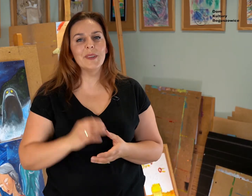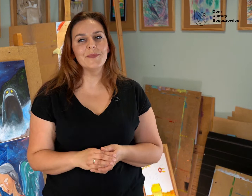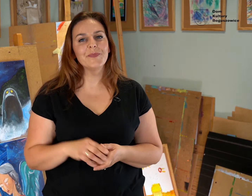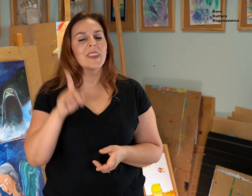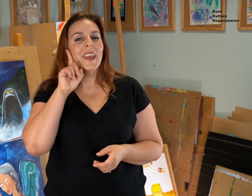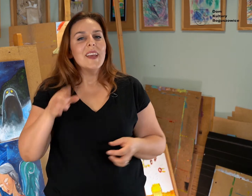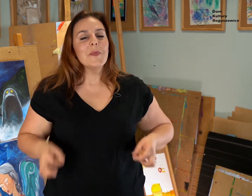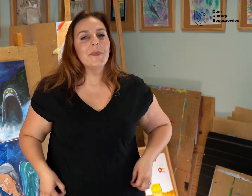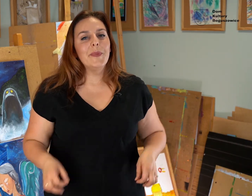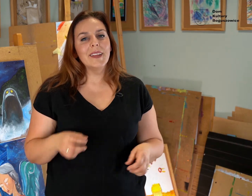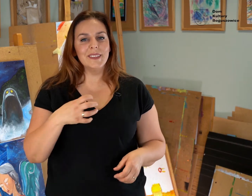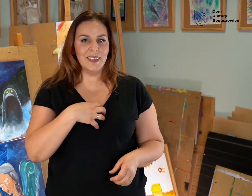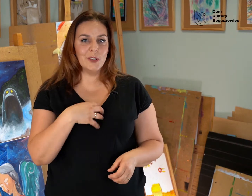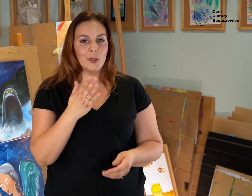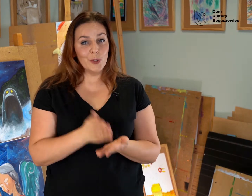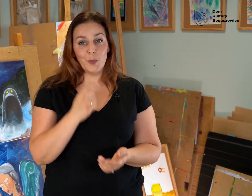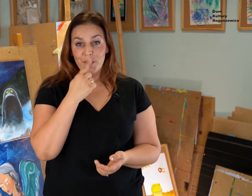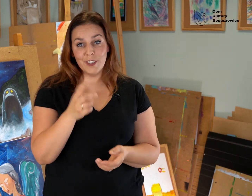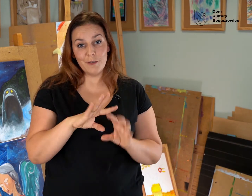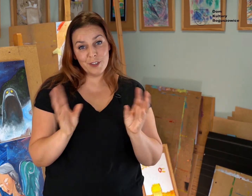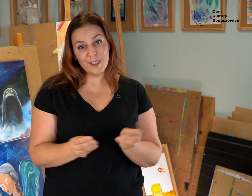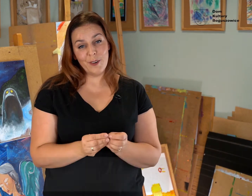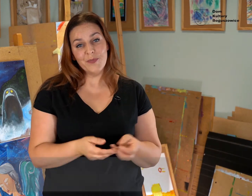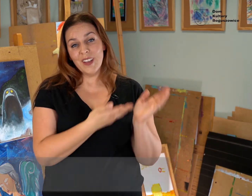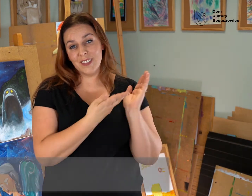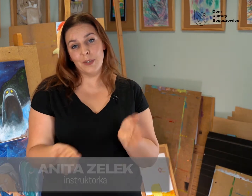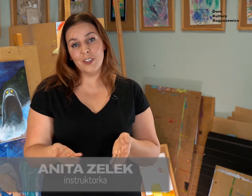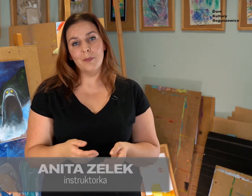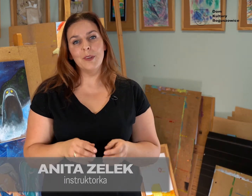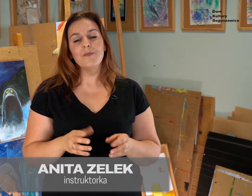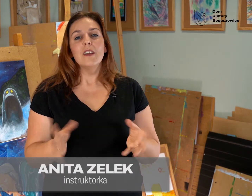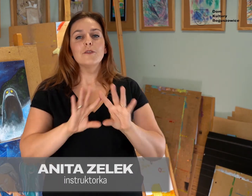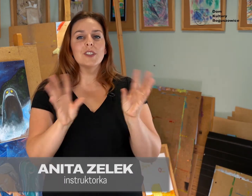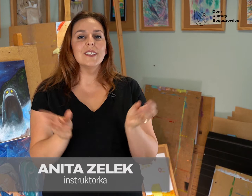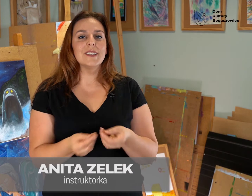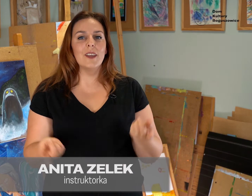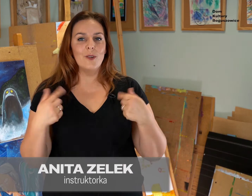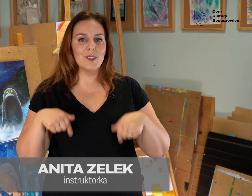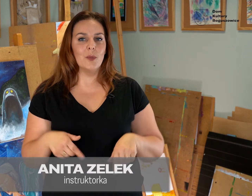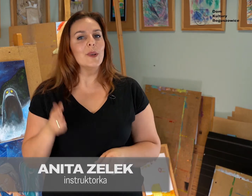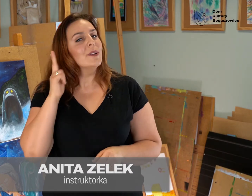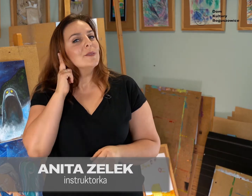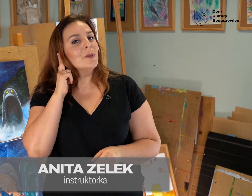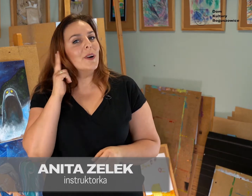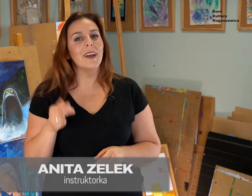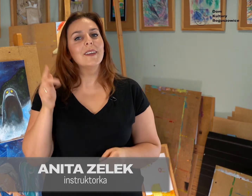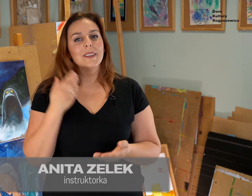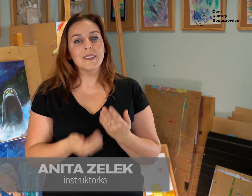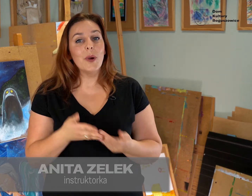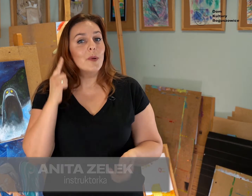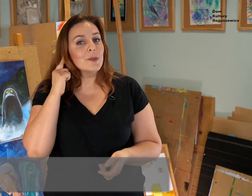Dzień dobry. Pan dyrektor już powiedział wszystko. Zapraszamy wszystkie osoby